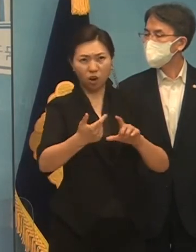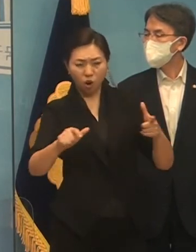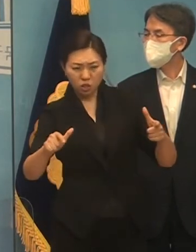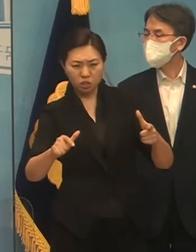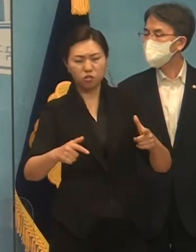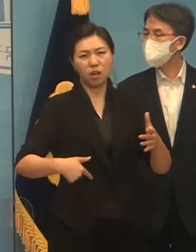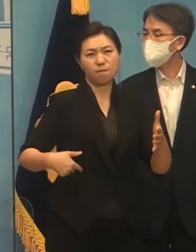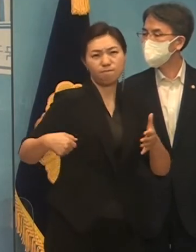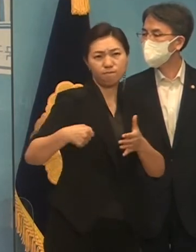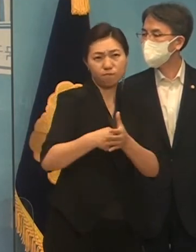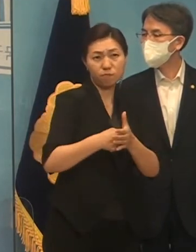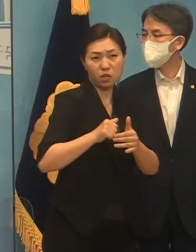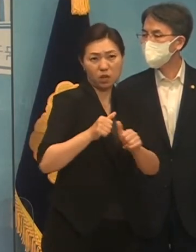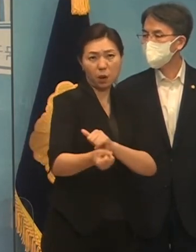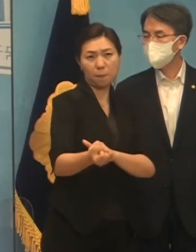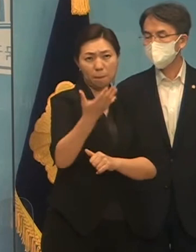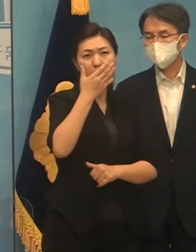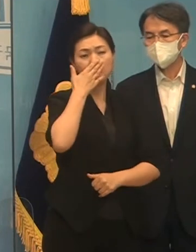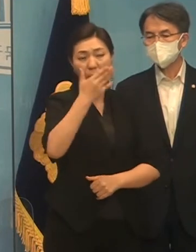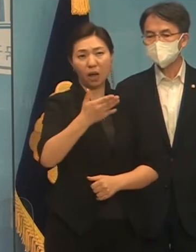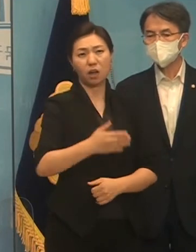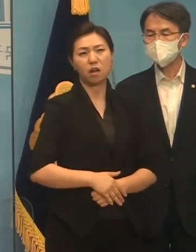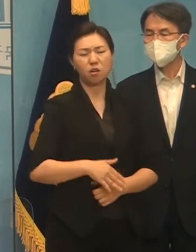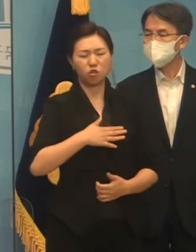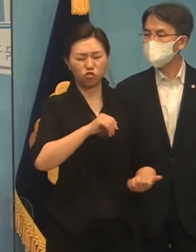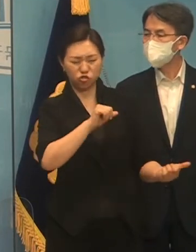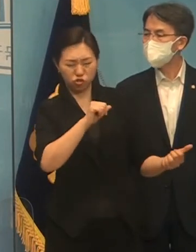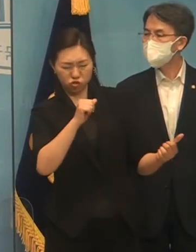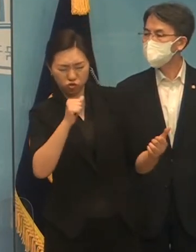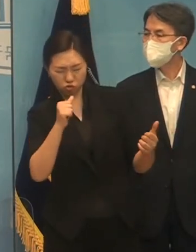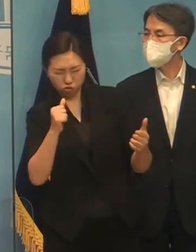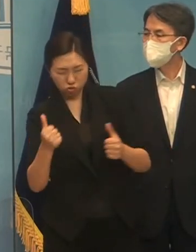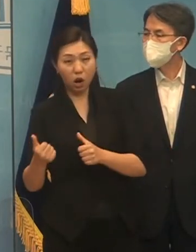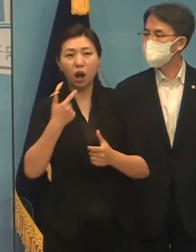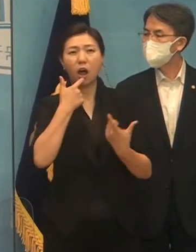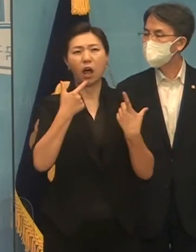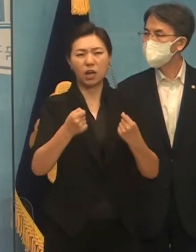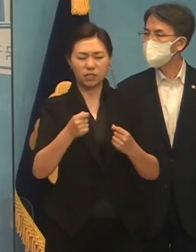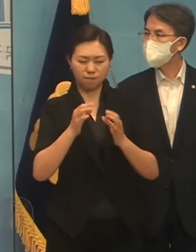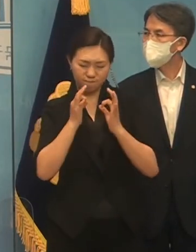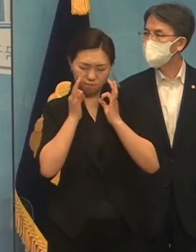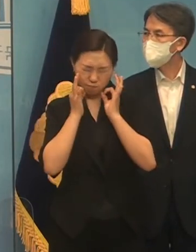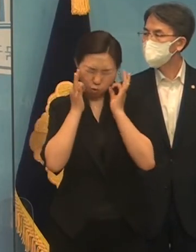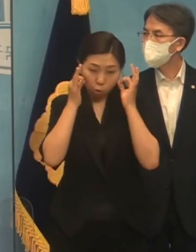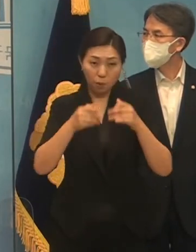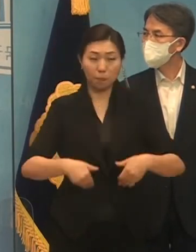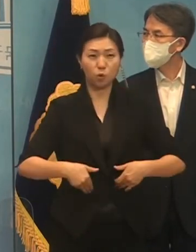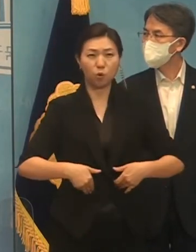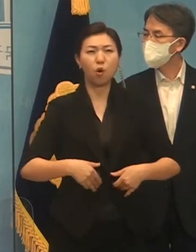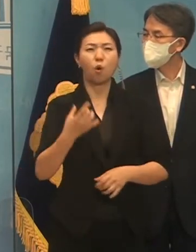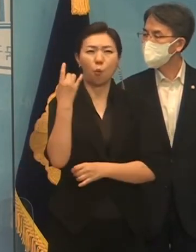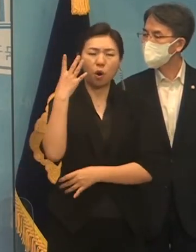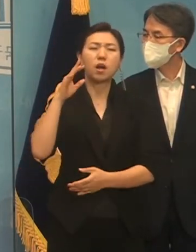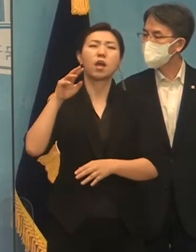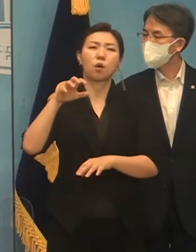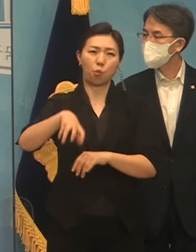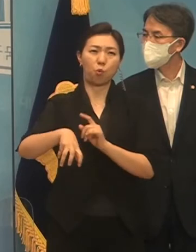있습니다. 우리가 죽을 힘을 다해야 합니다. 우리가 본래 있던 곳, 가장 낮은 곳으로 가야